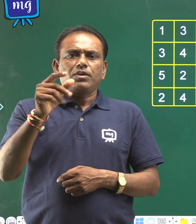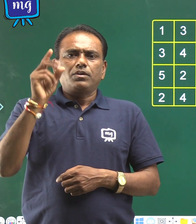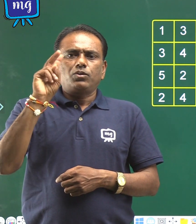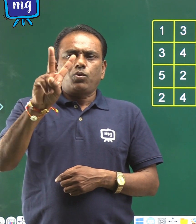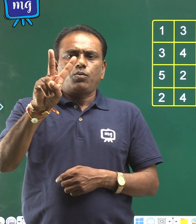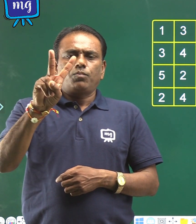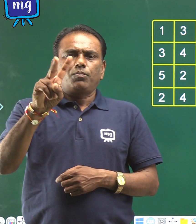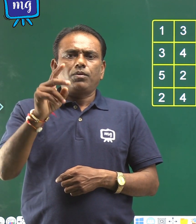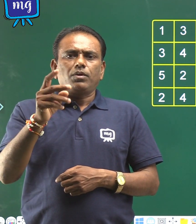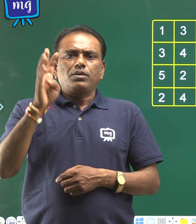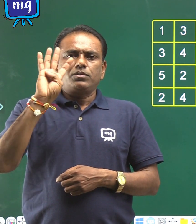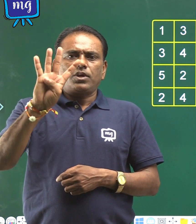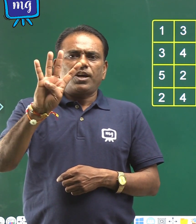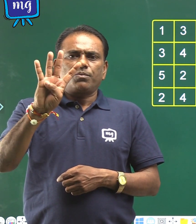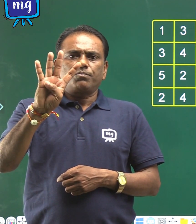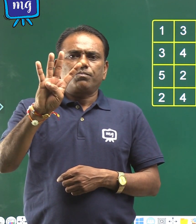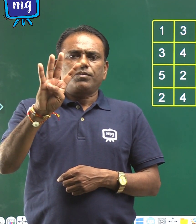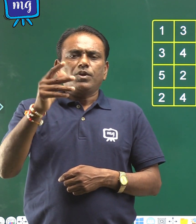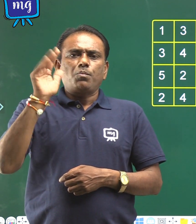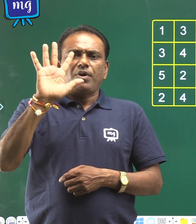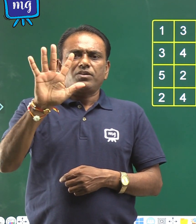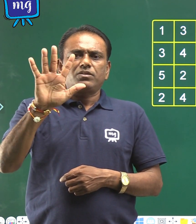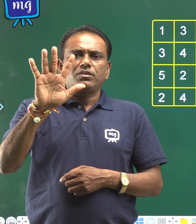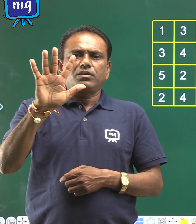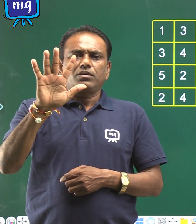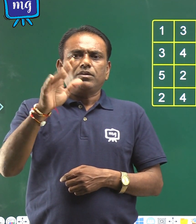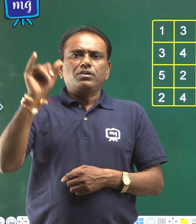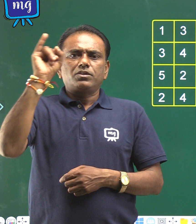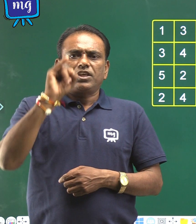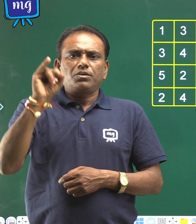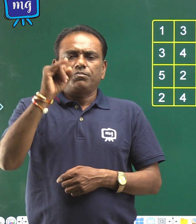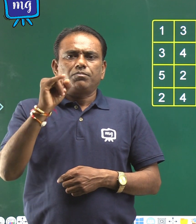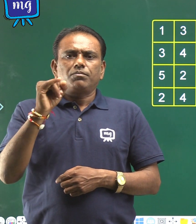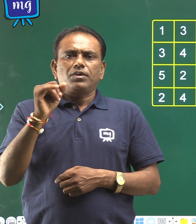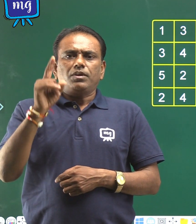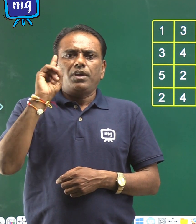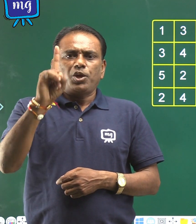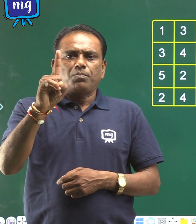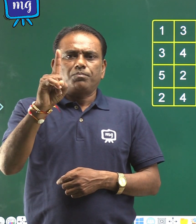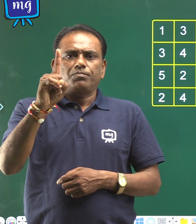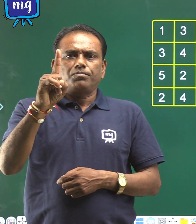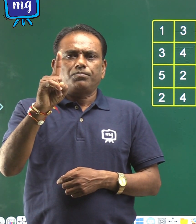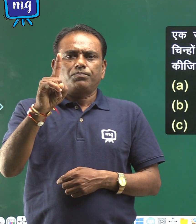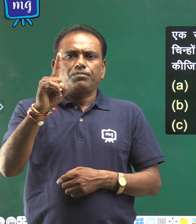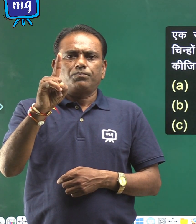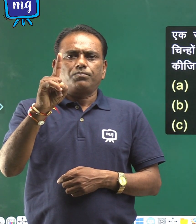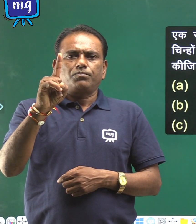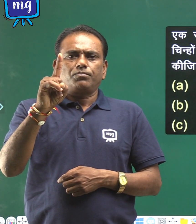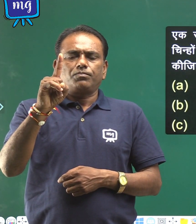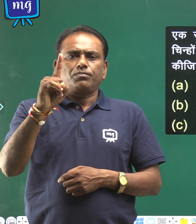2 4 5 6 1।